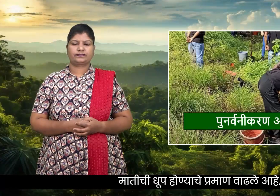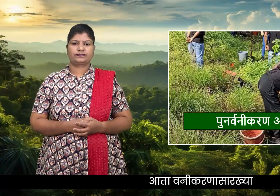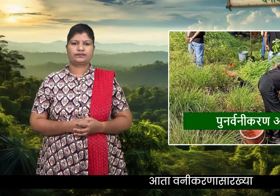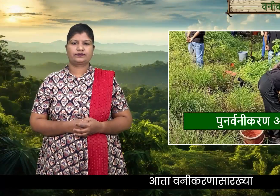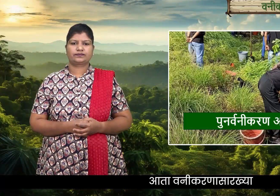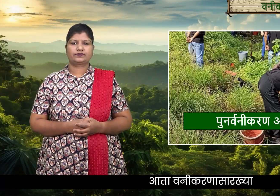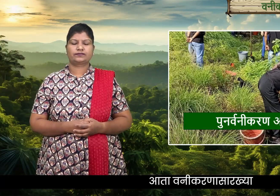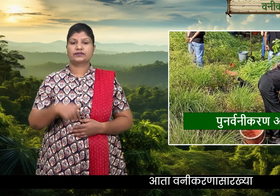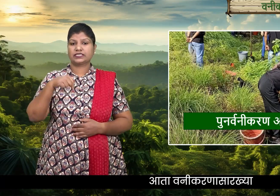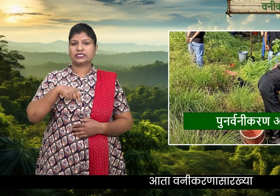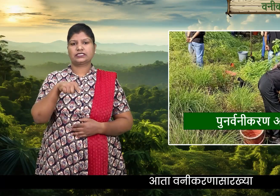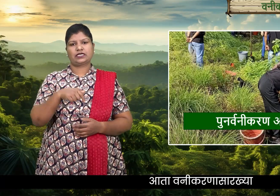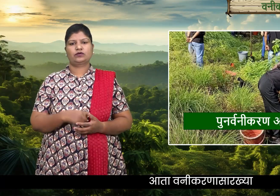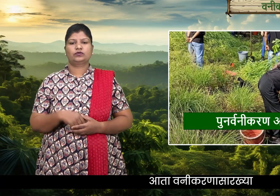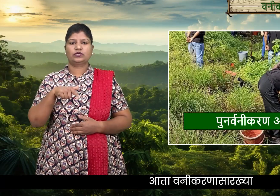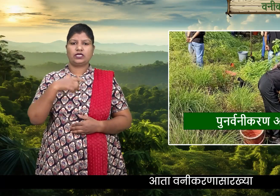आता